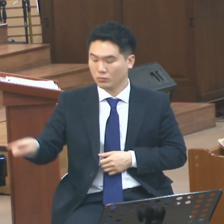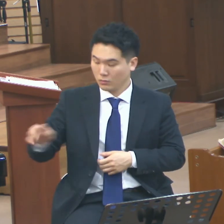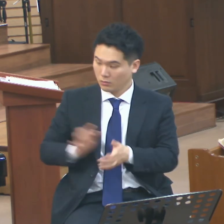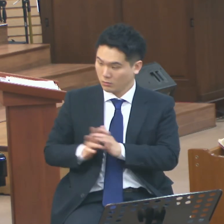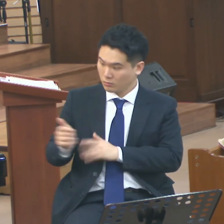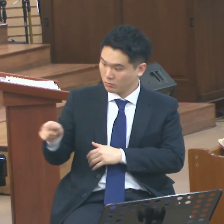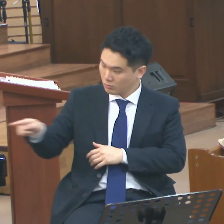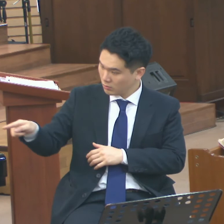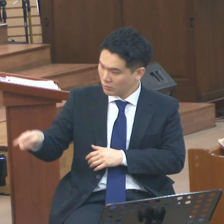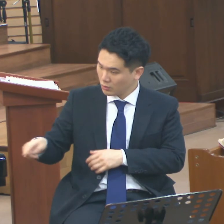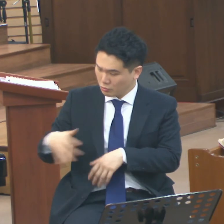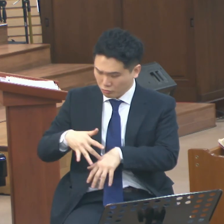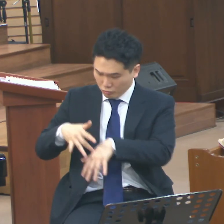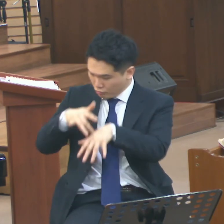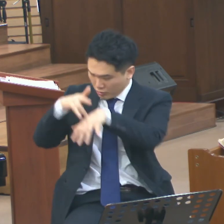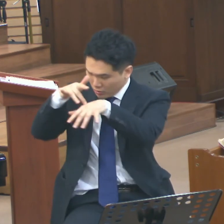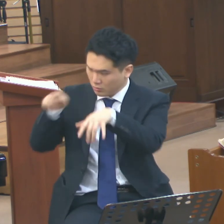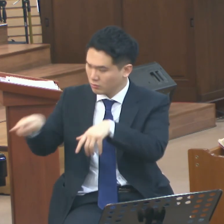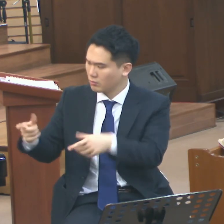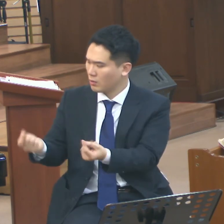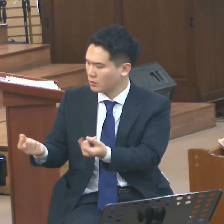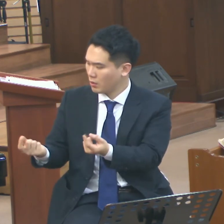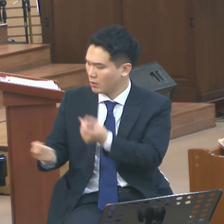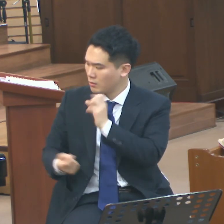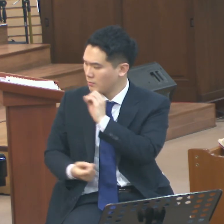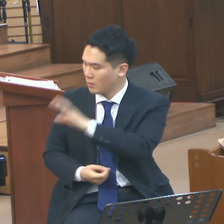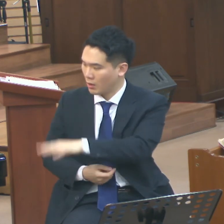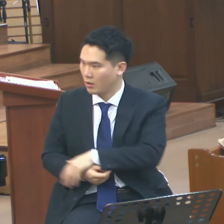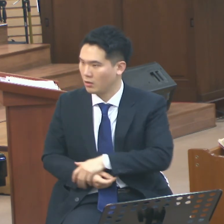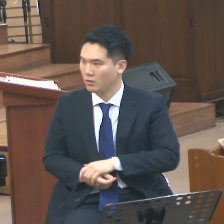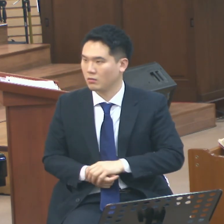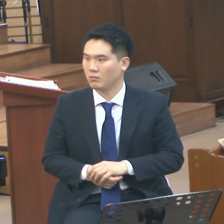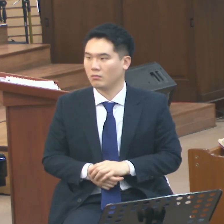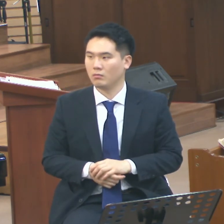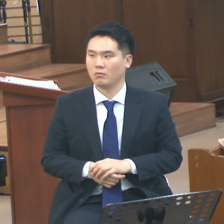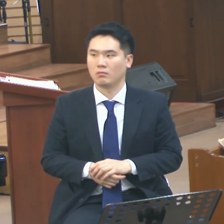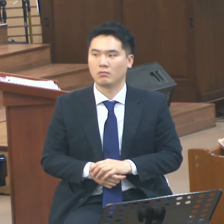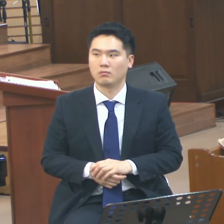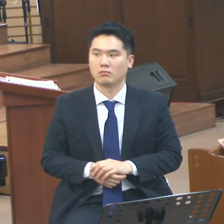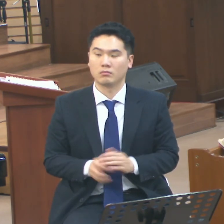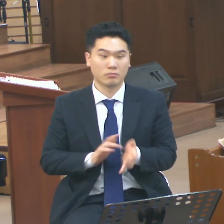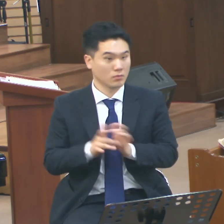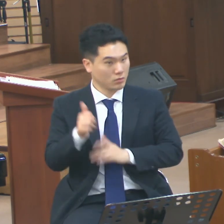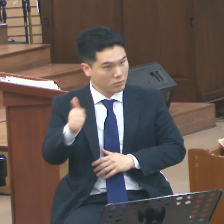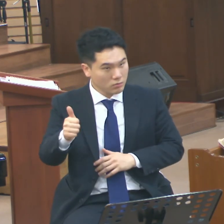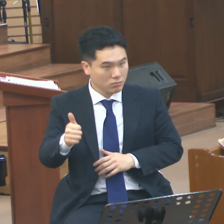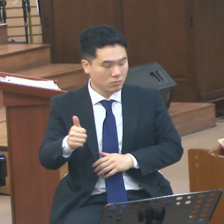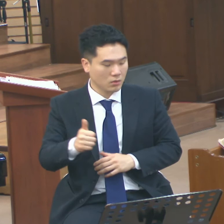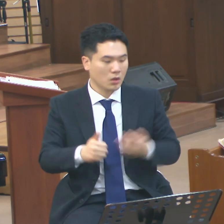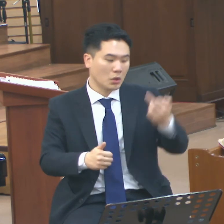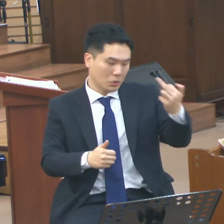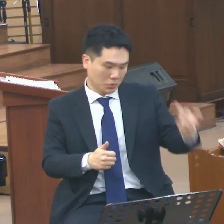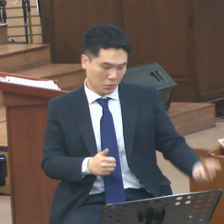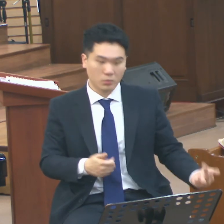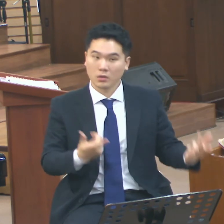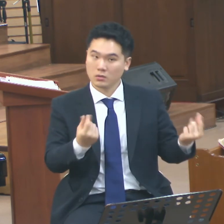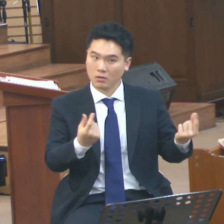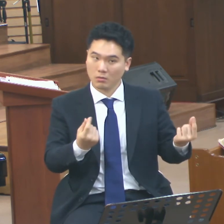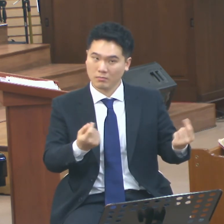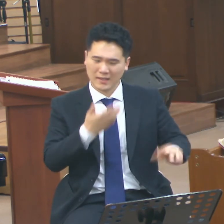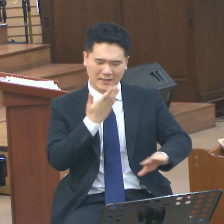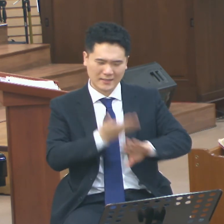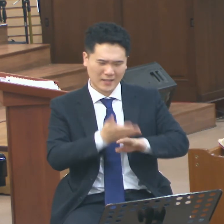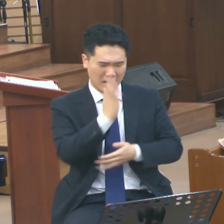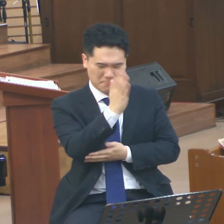하죠. 이것도 굉장히 모욕적인 말이라고 볼 수 있습니다. 예수님은 동생들처럼 다른 얘기를